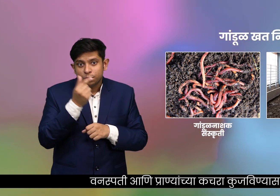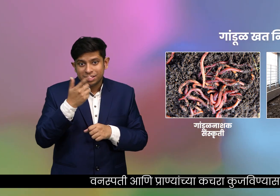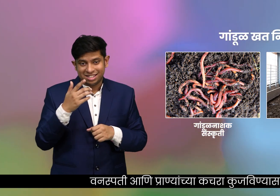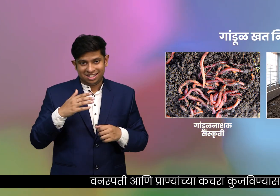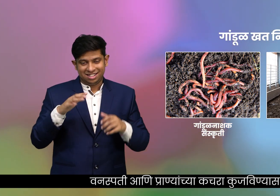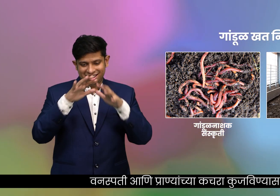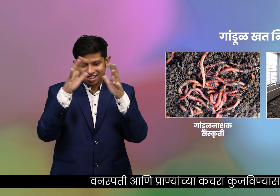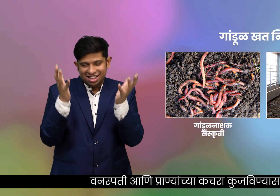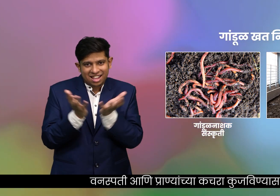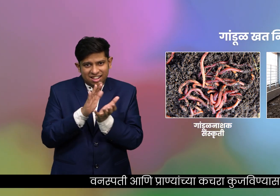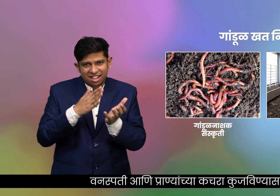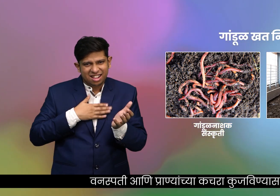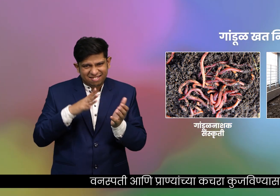कचरा कुजवण्यासाठी